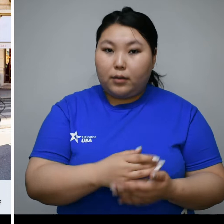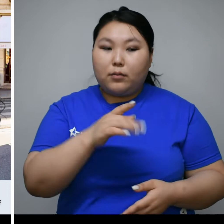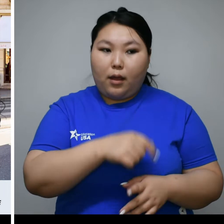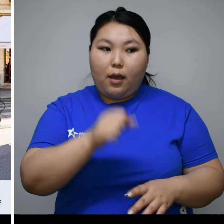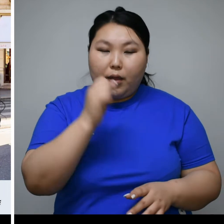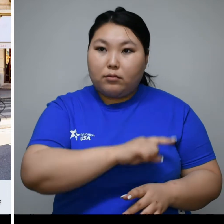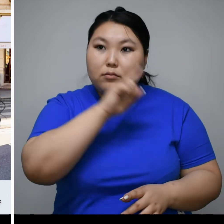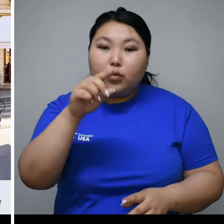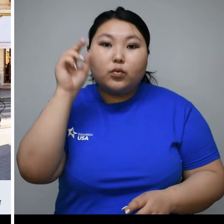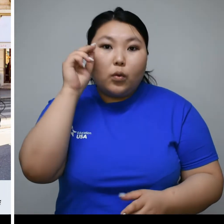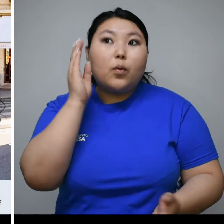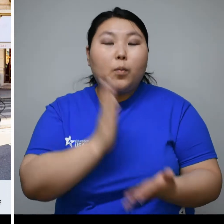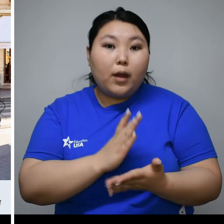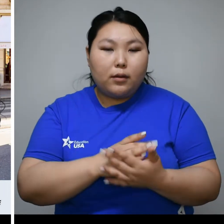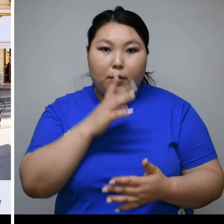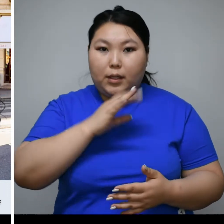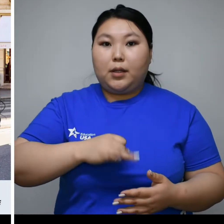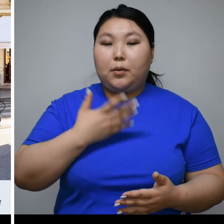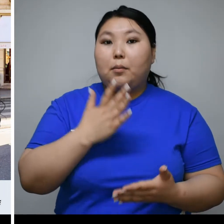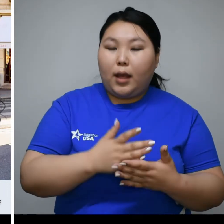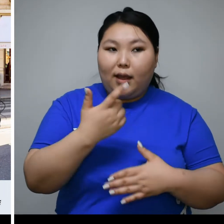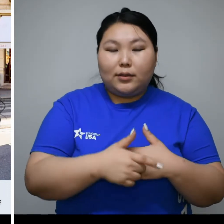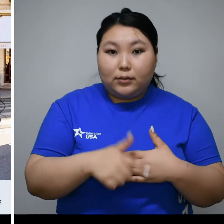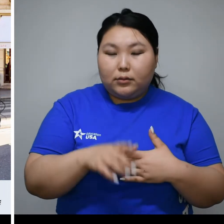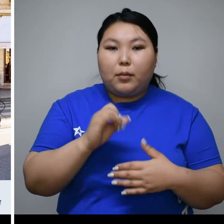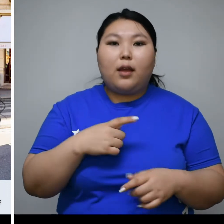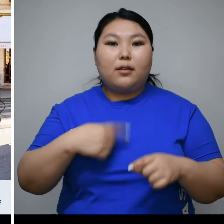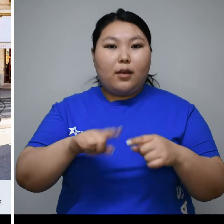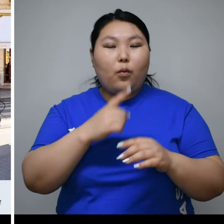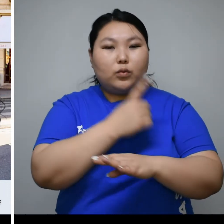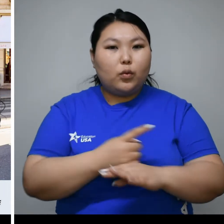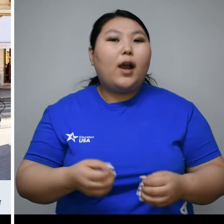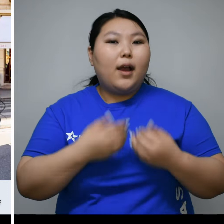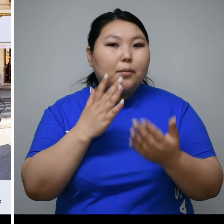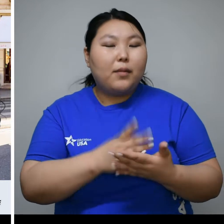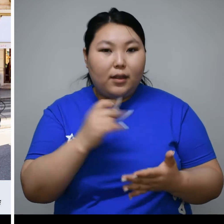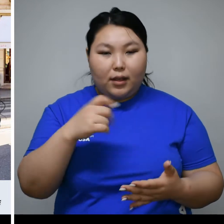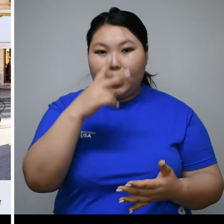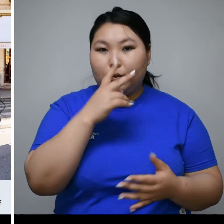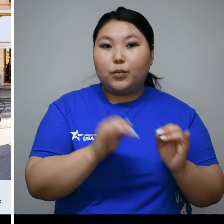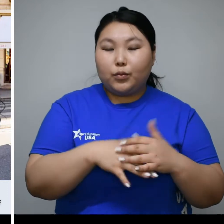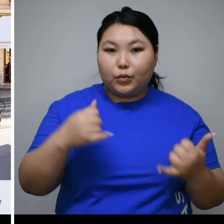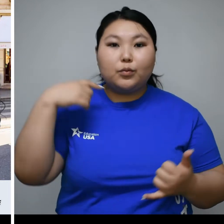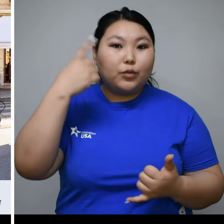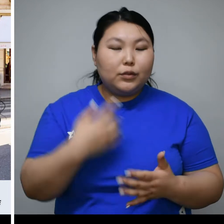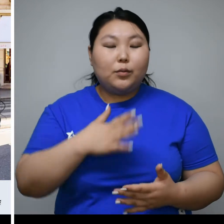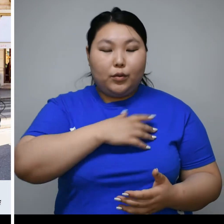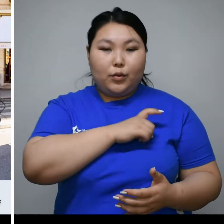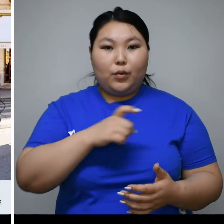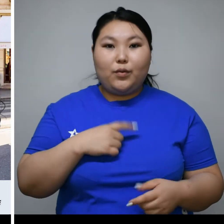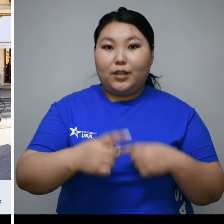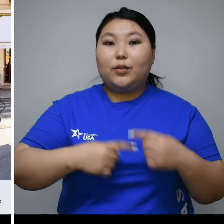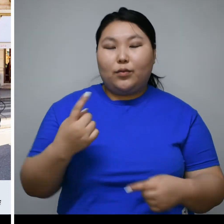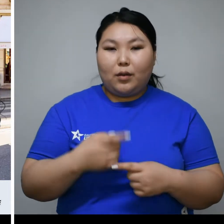Тэгэхээр Америкт ирээ суралцаж байх хугацаанд идэвхтэй байхаас гадна үр дүн гаргах юм байна гэж хардсан болов гэж утсан. Тэгэхээр миний хувьд